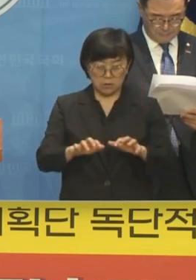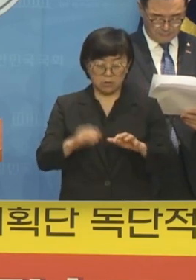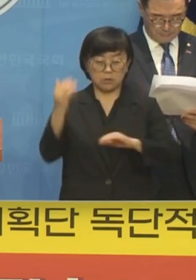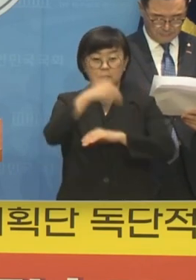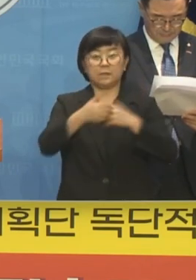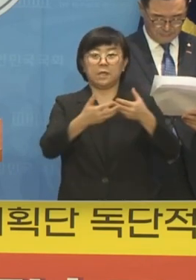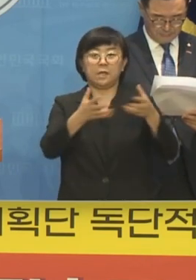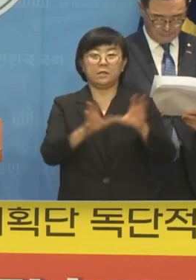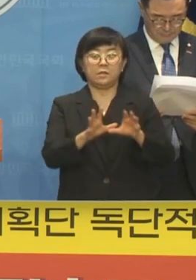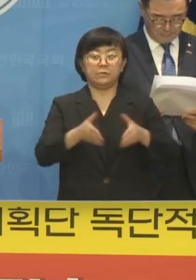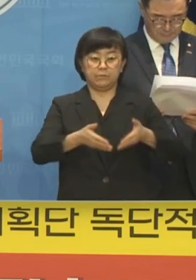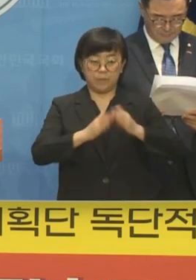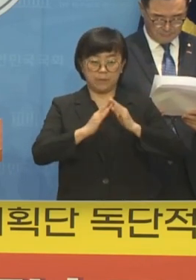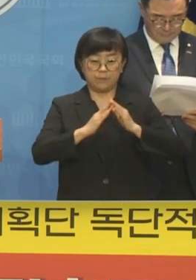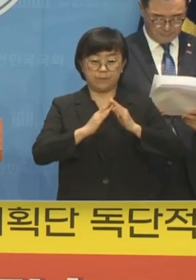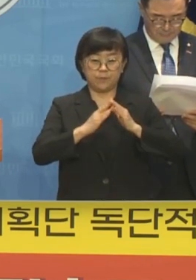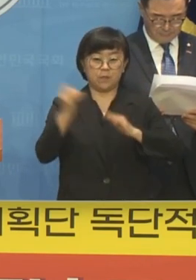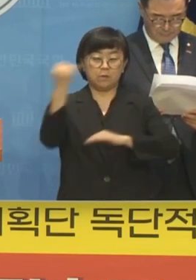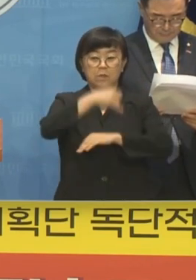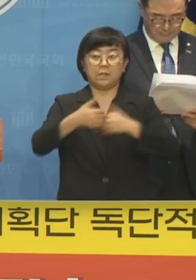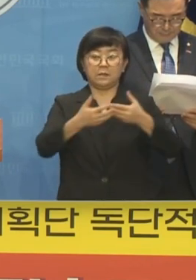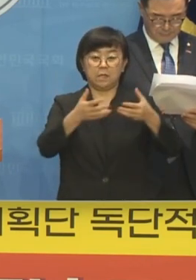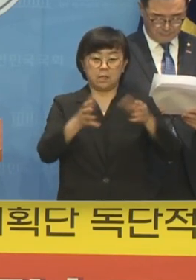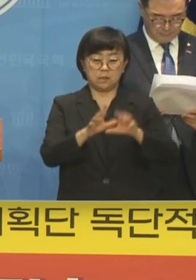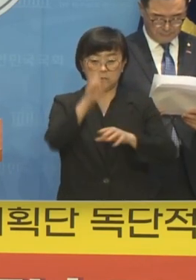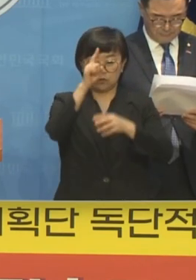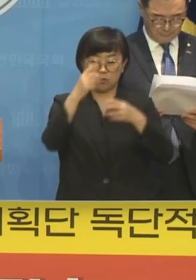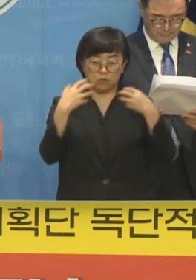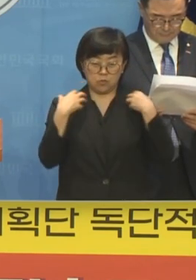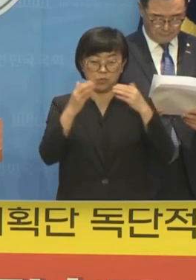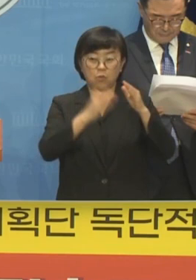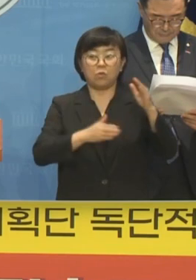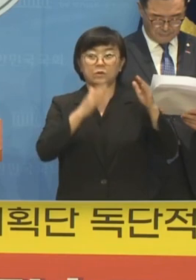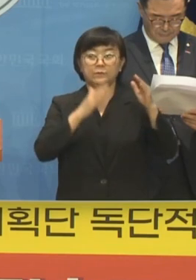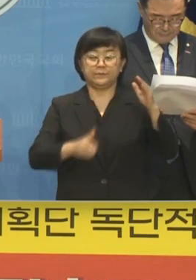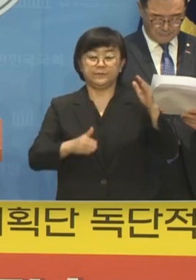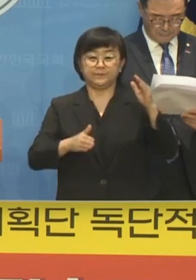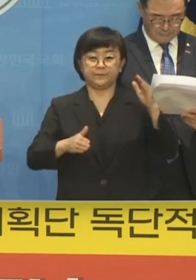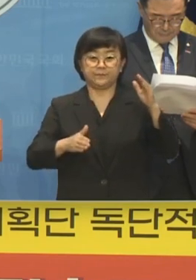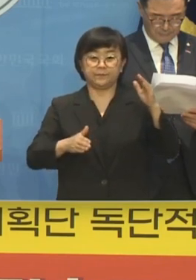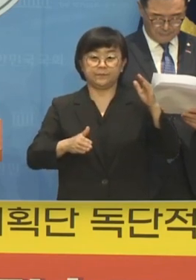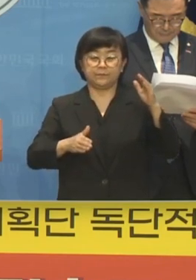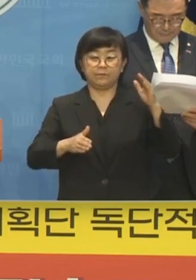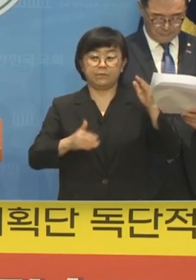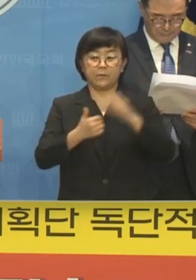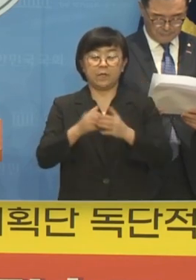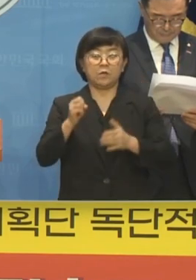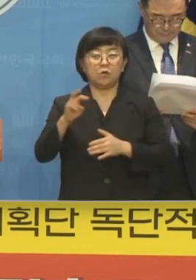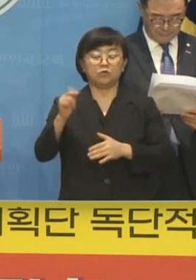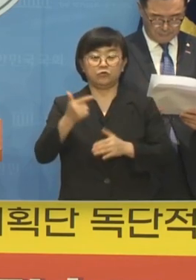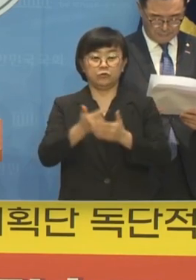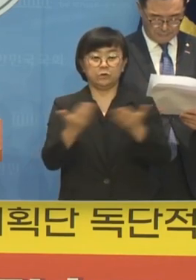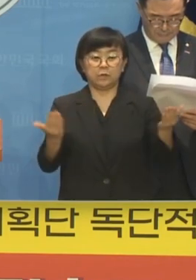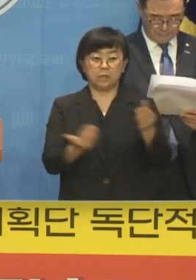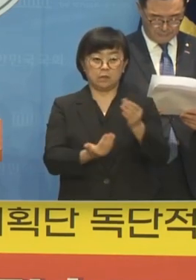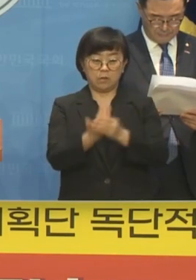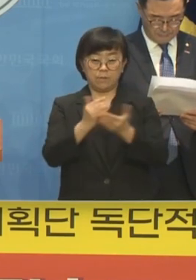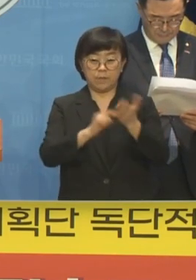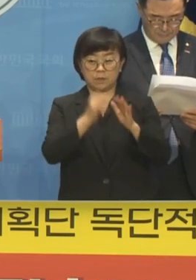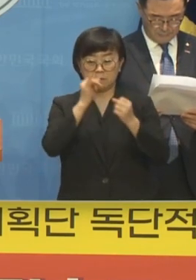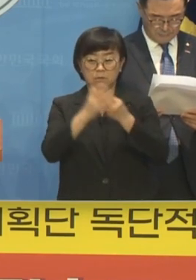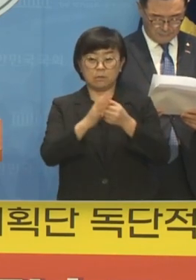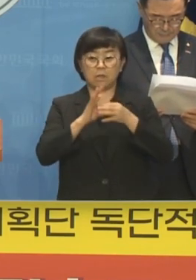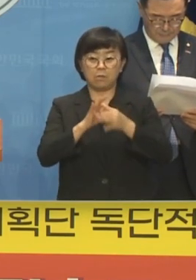구성했다. 기획단은 정부 공식적인 여순사건 규명에